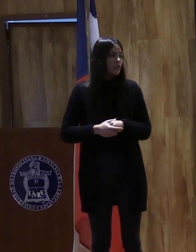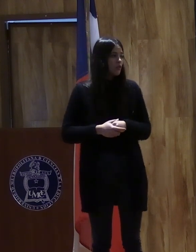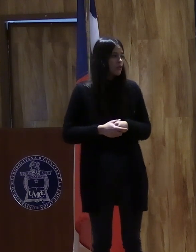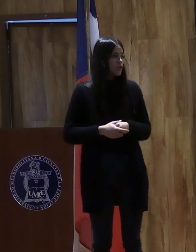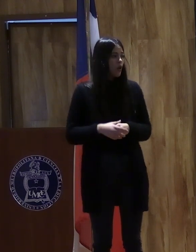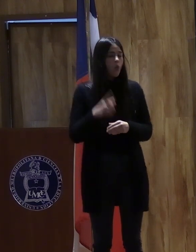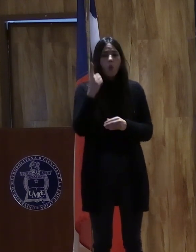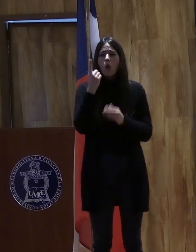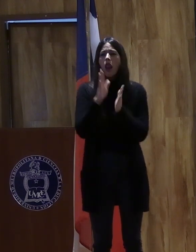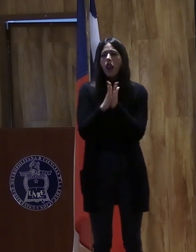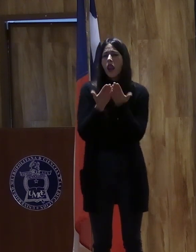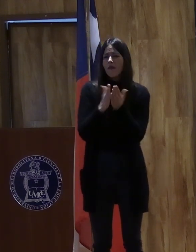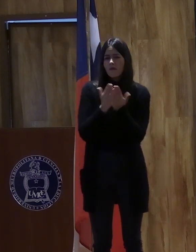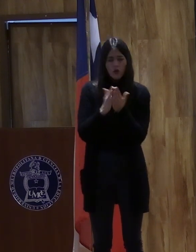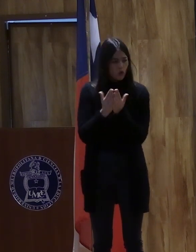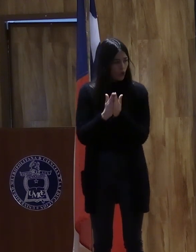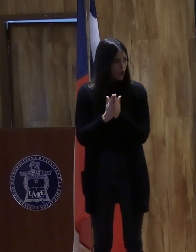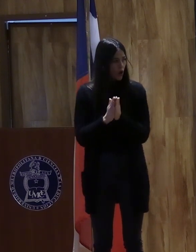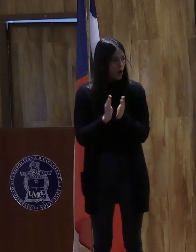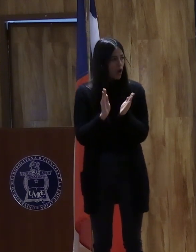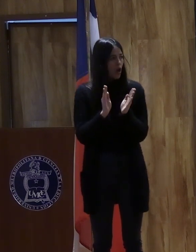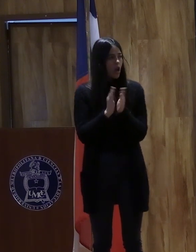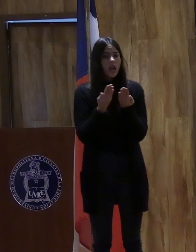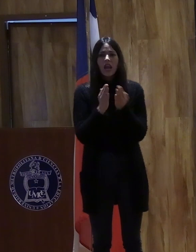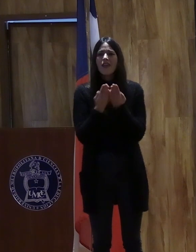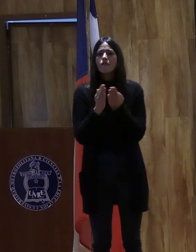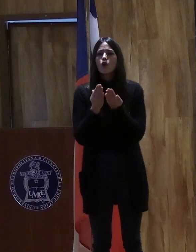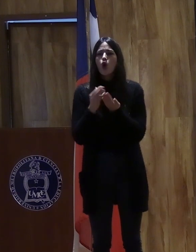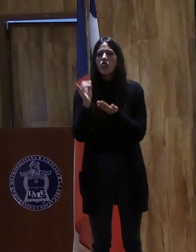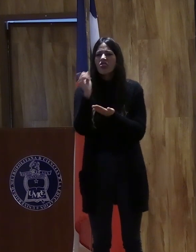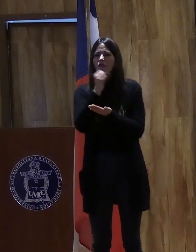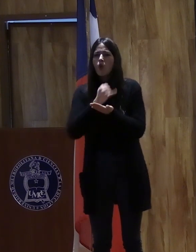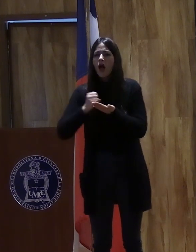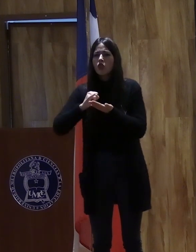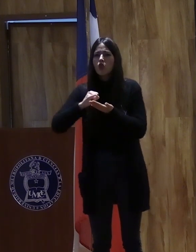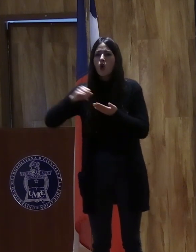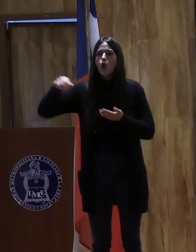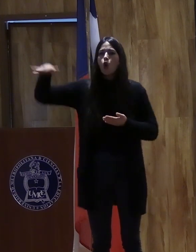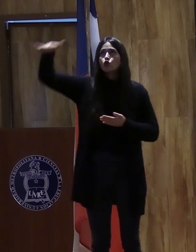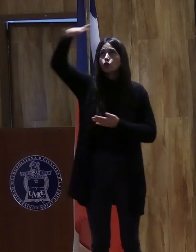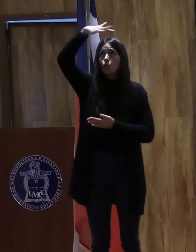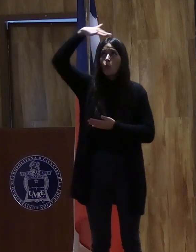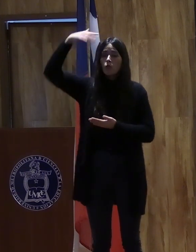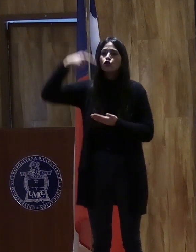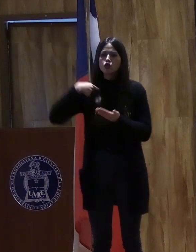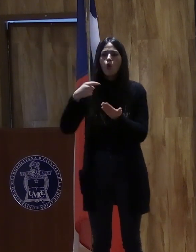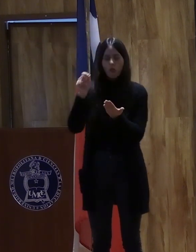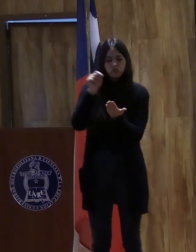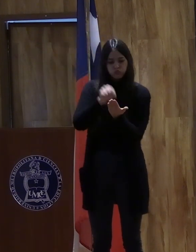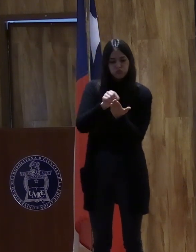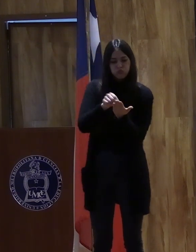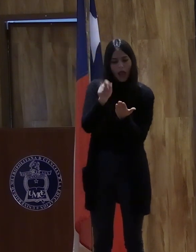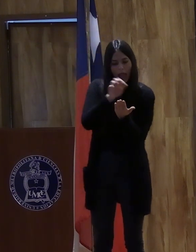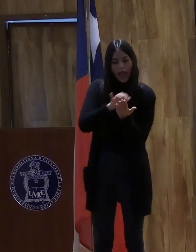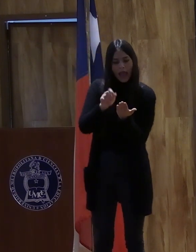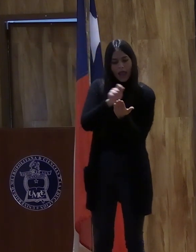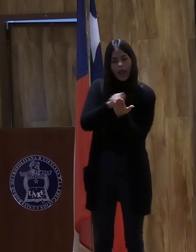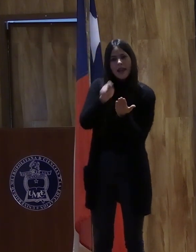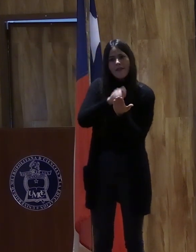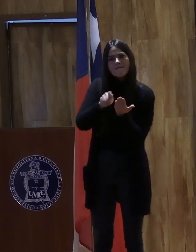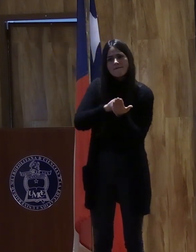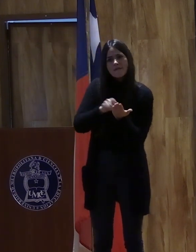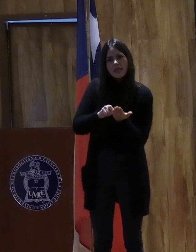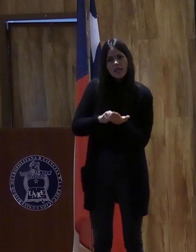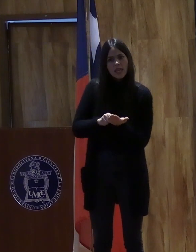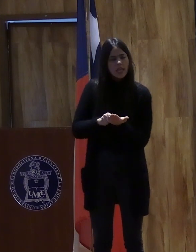de los libros que por ahí, el libro Dibujando el Cosmos, escribí un montón y para escribir un montón